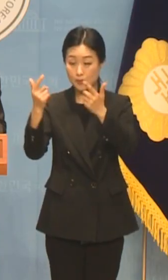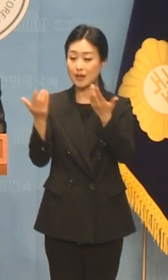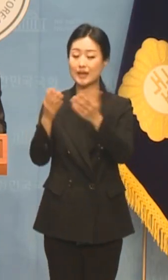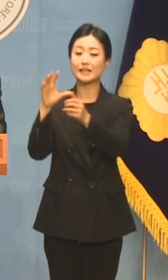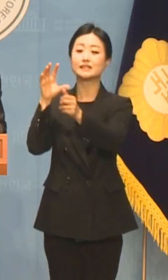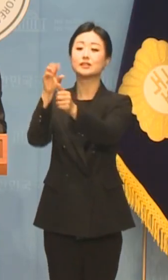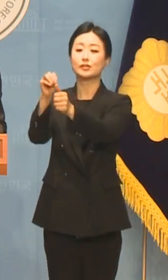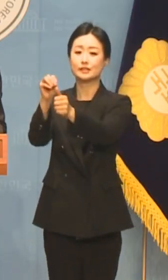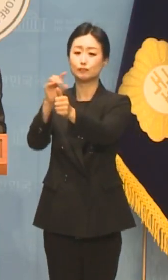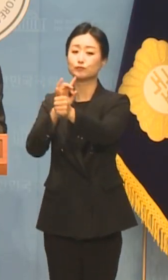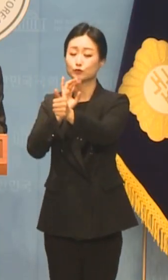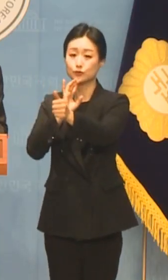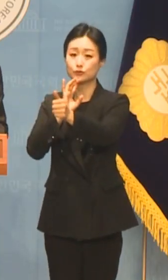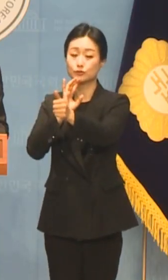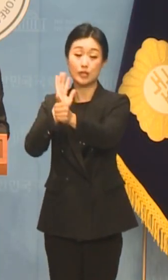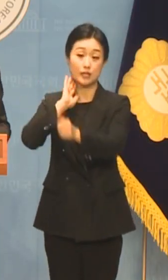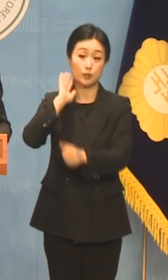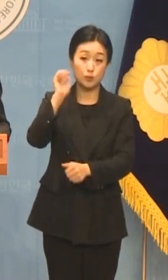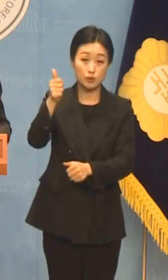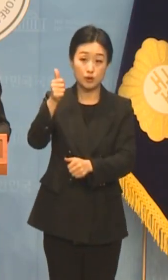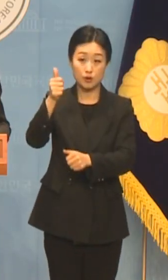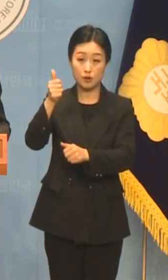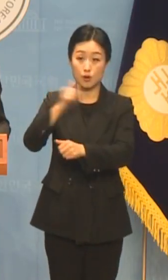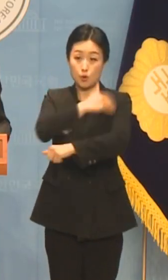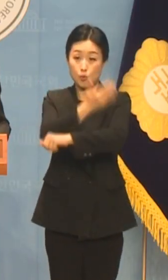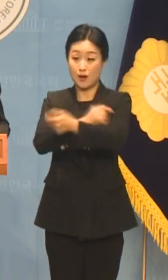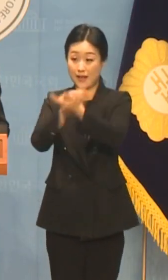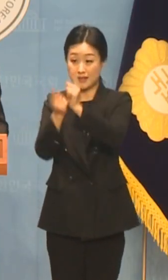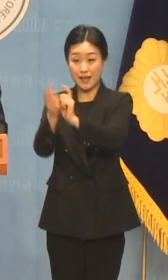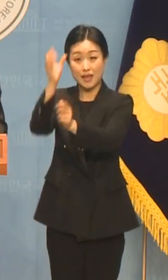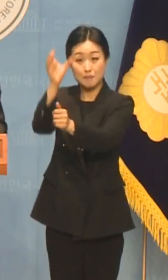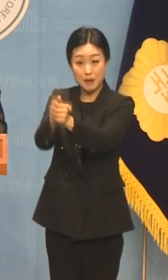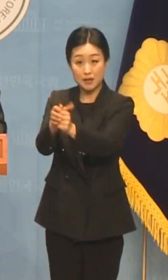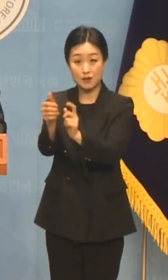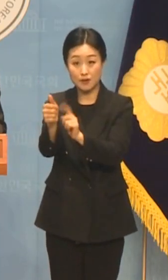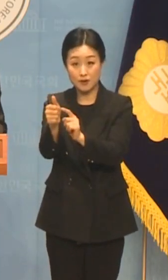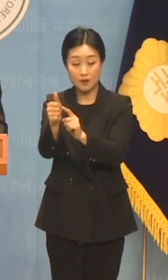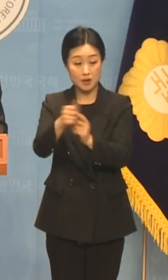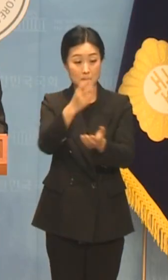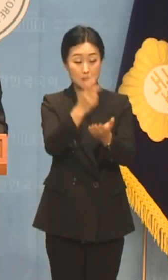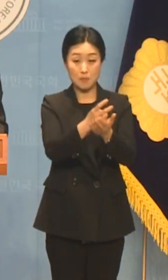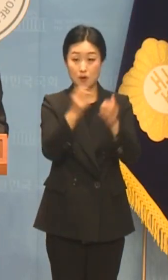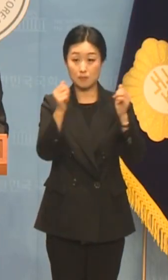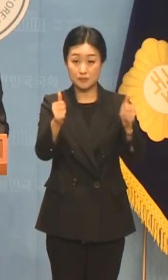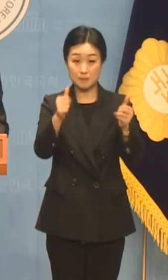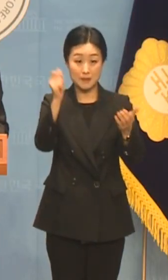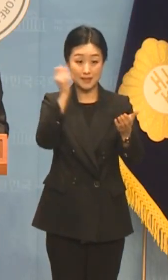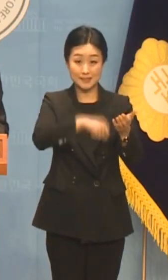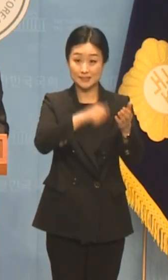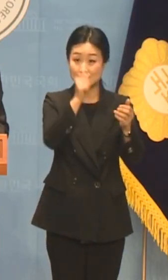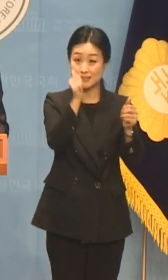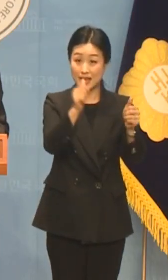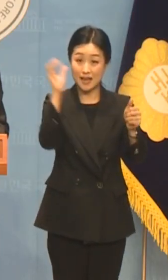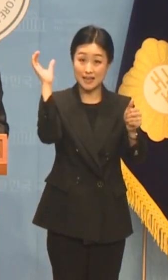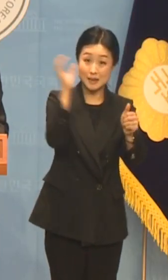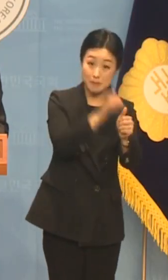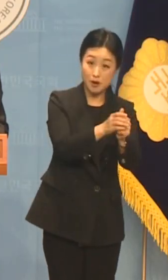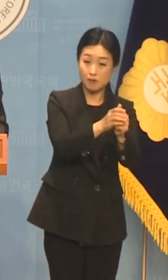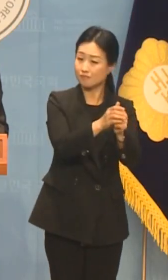직무정지 상태입니다. 대통령 권한대행이 헌법재판관을 임명하는 것은